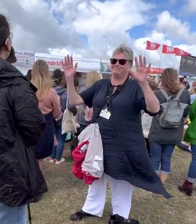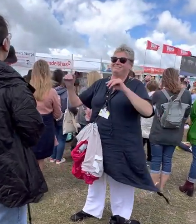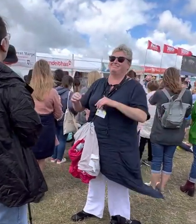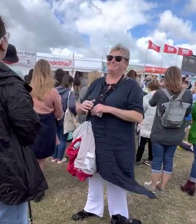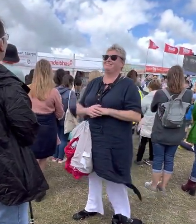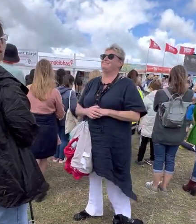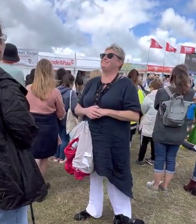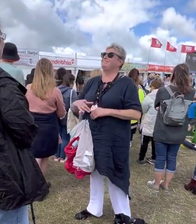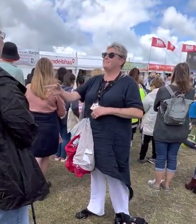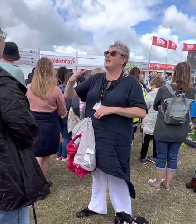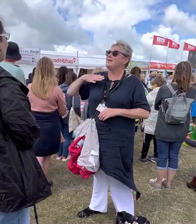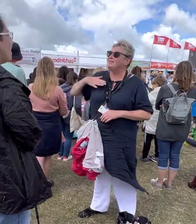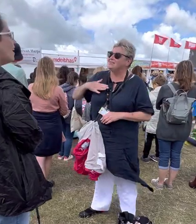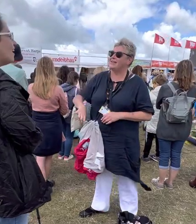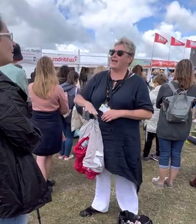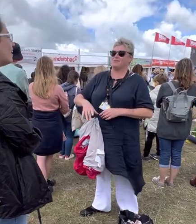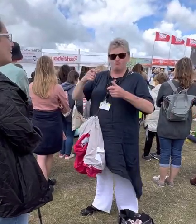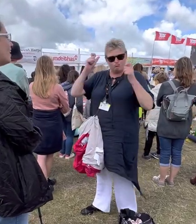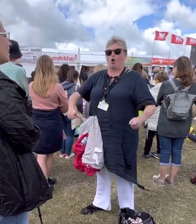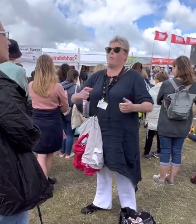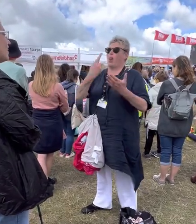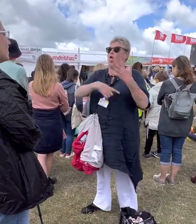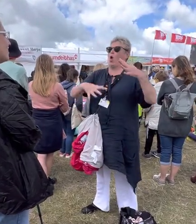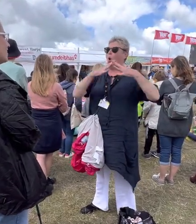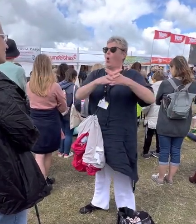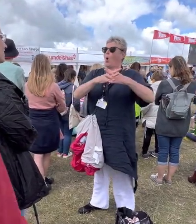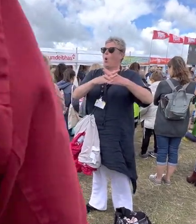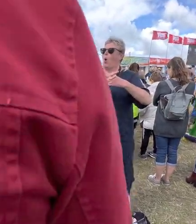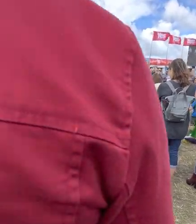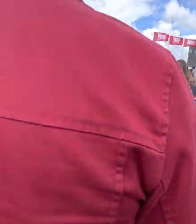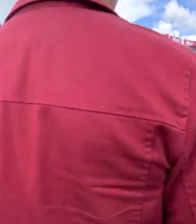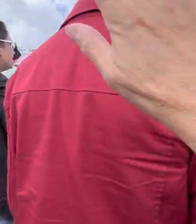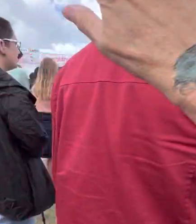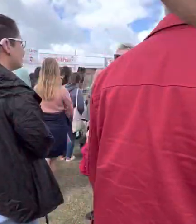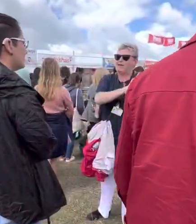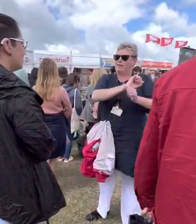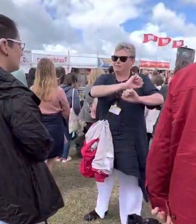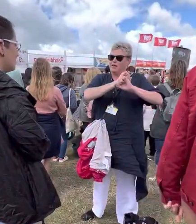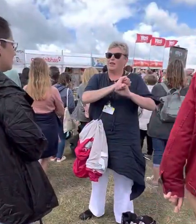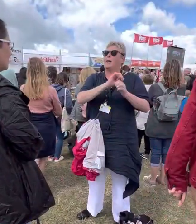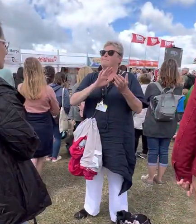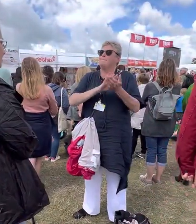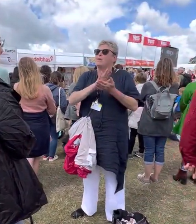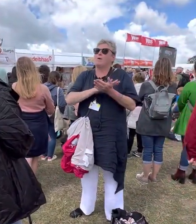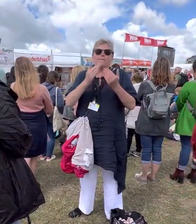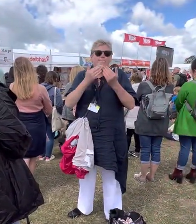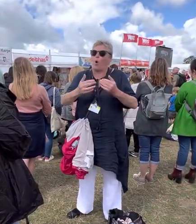Mae angen cael deddf eiddo. Byddai deddf yn rhoi mwy o bŵer i bobl